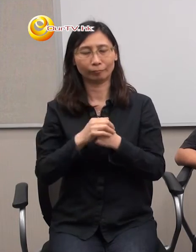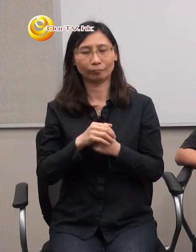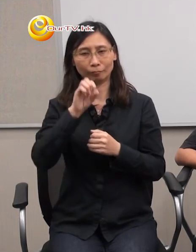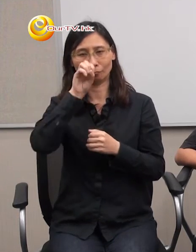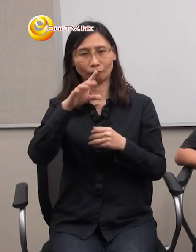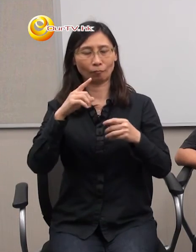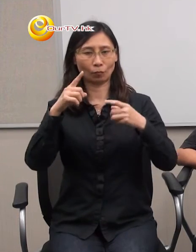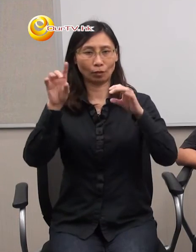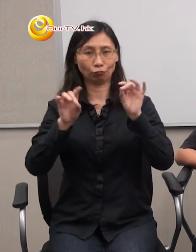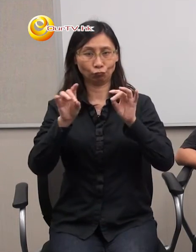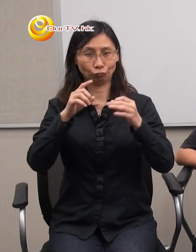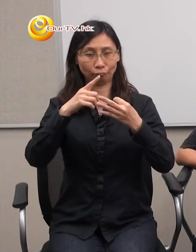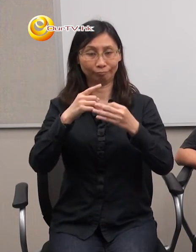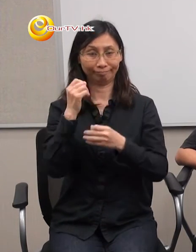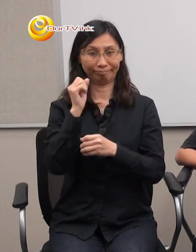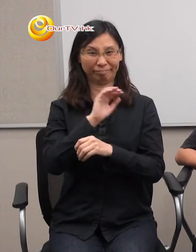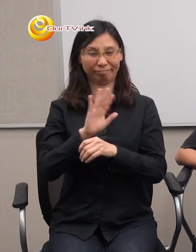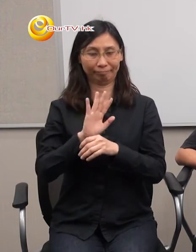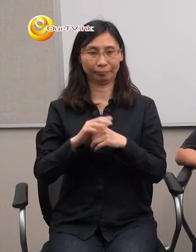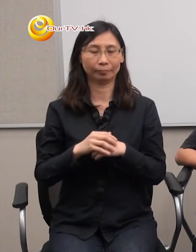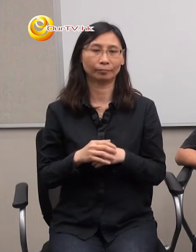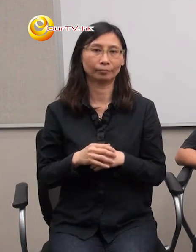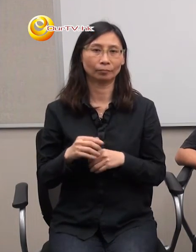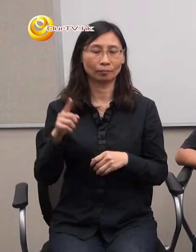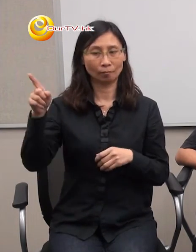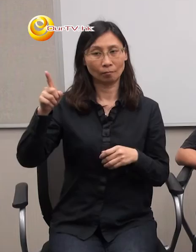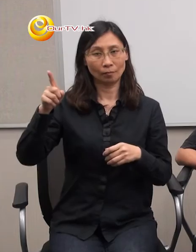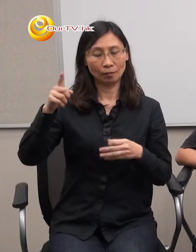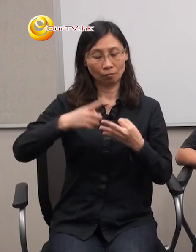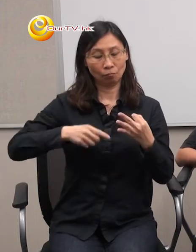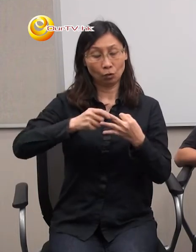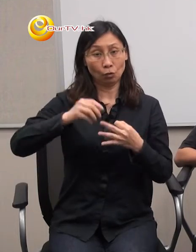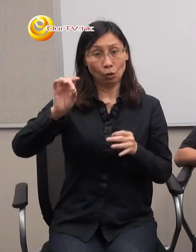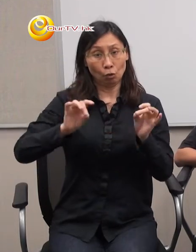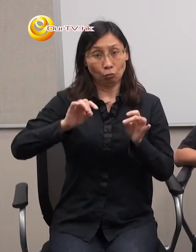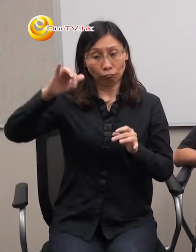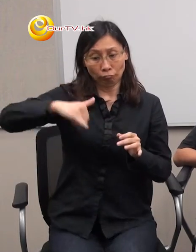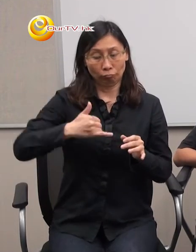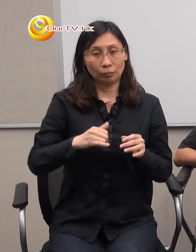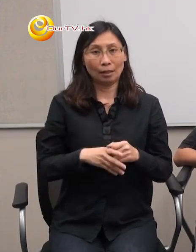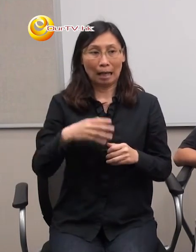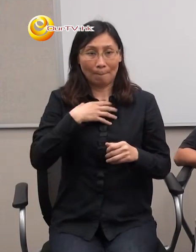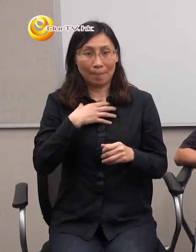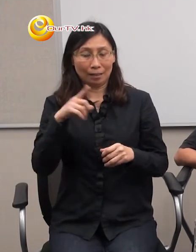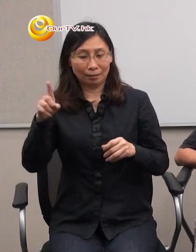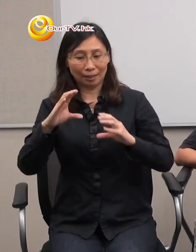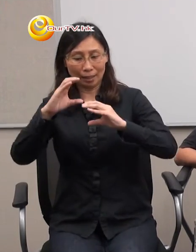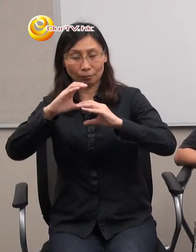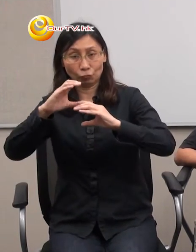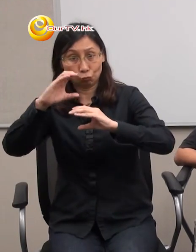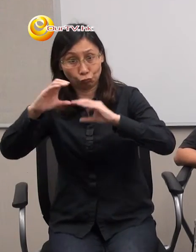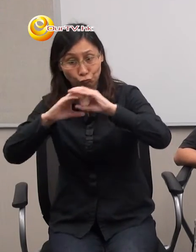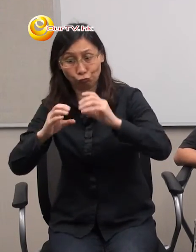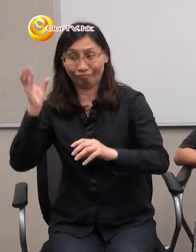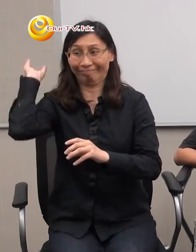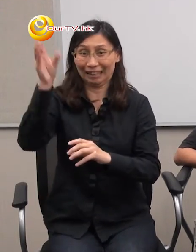啦。咁今日就仲得意喎，你知㗎啦，張德江嚟，咁咧之前咧為咗要驚啲人掉磚啊嘛，咁所以而家就連曬